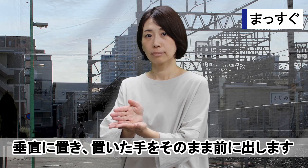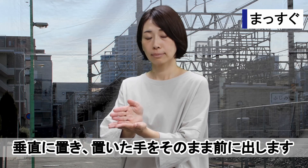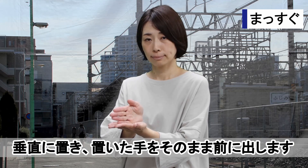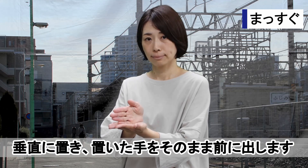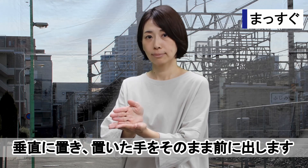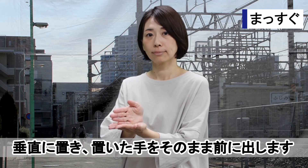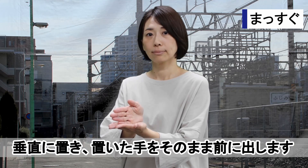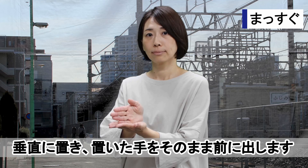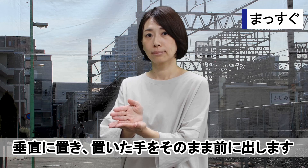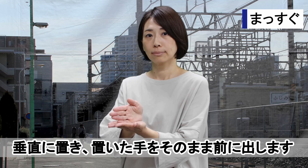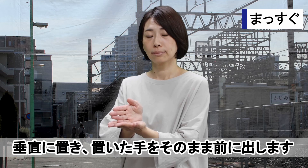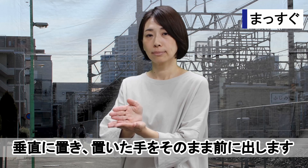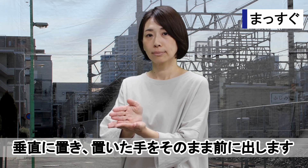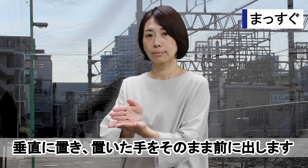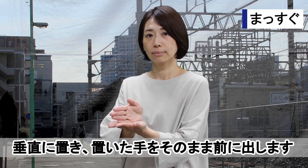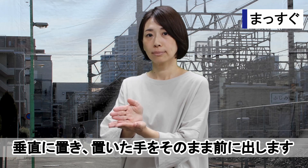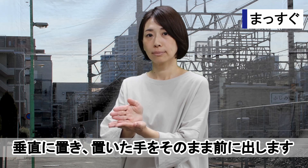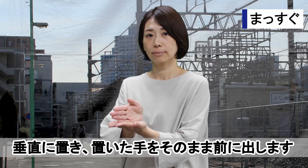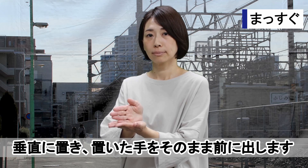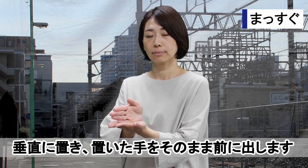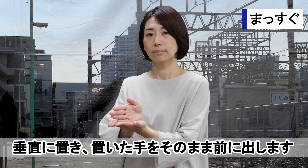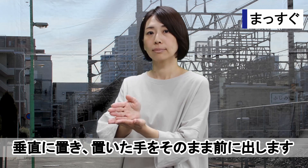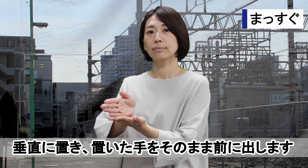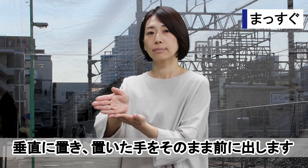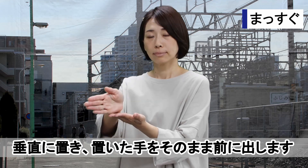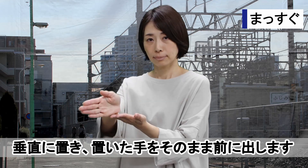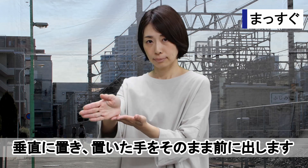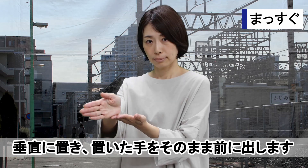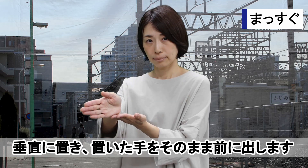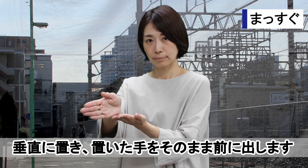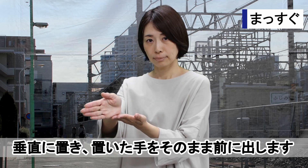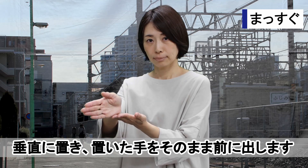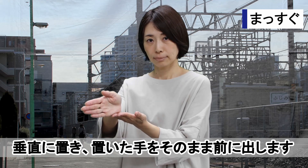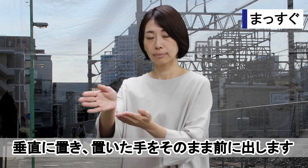き、置いた手をそのまま前に出します。